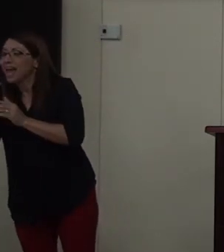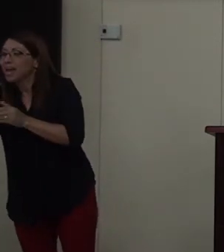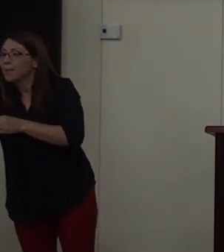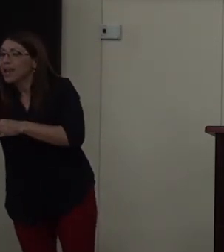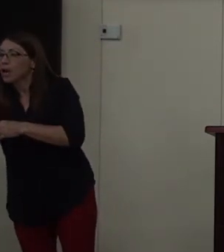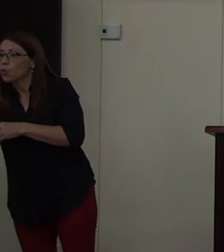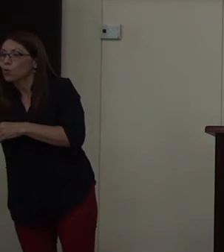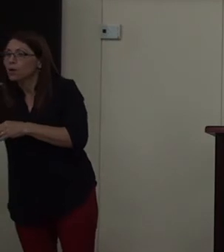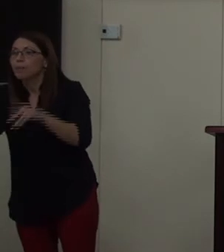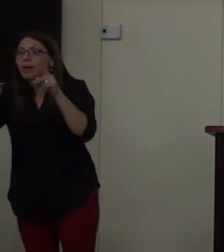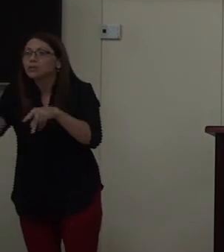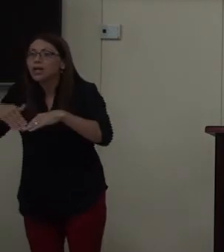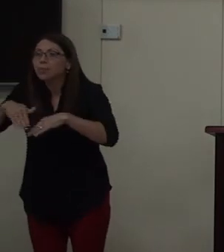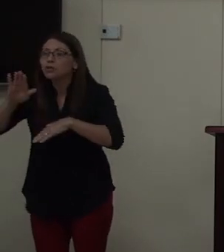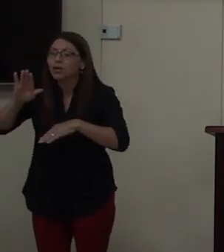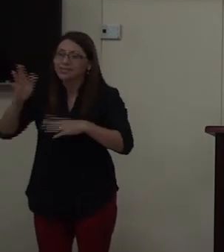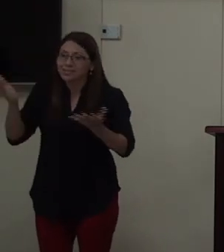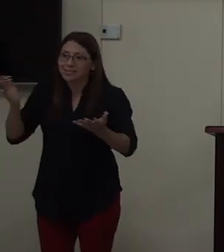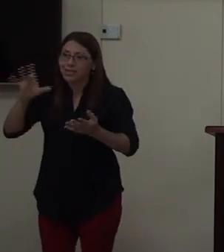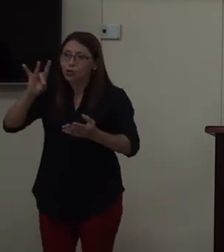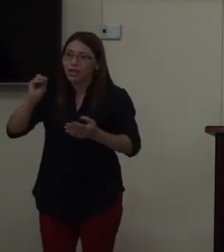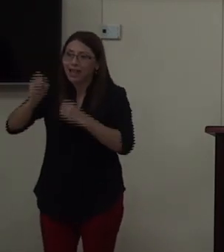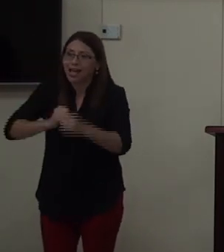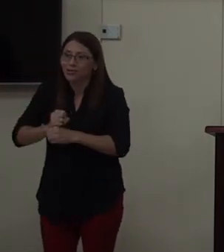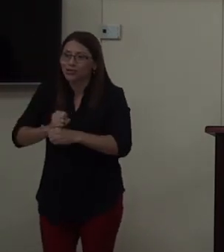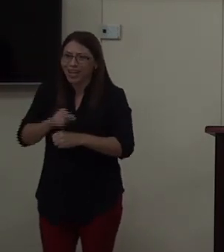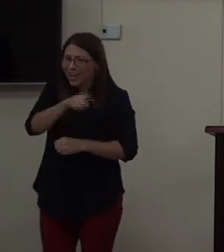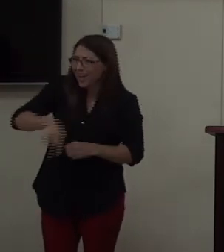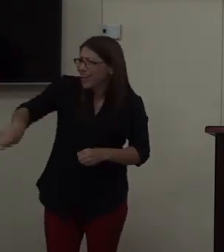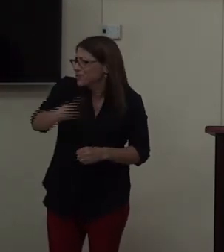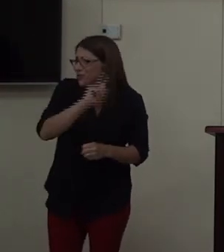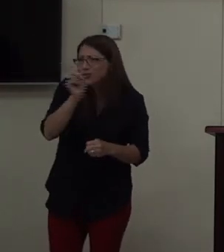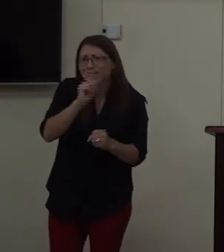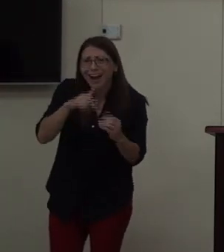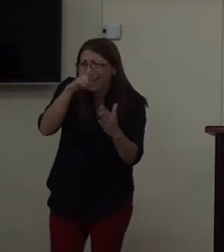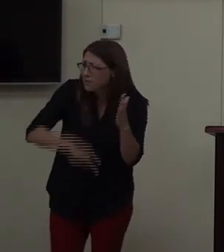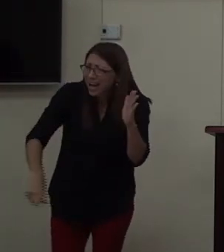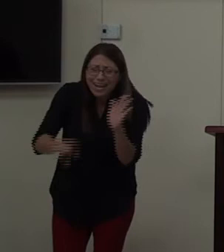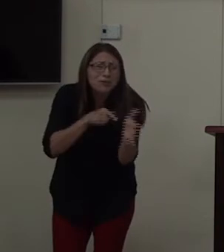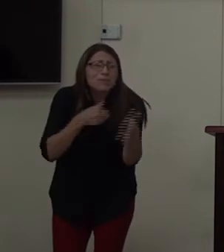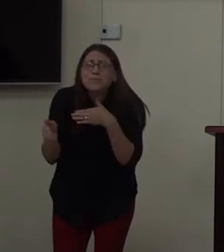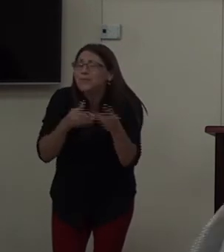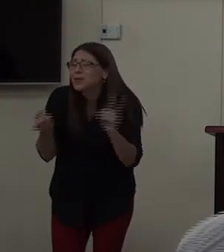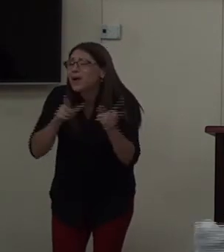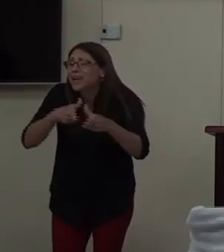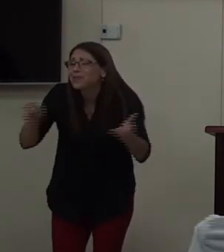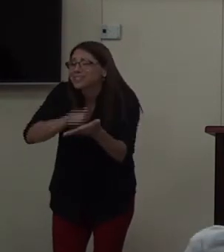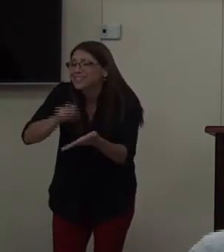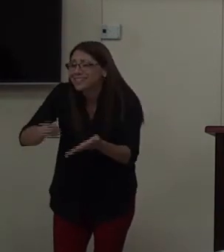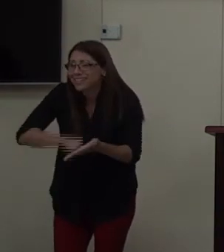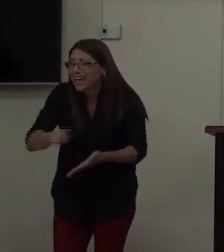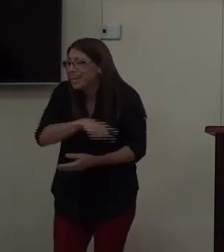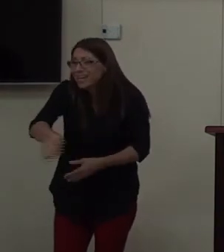de 70 o 80 años, que no se van a leer una ley, esté en la lengua en la que esté. No importa,